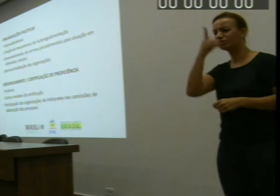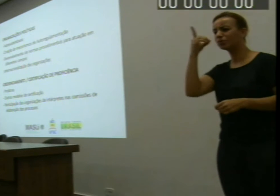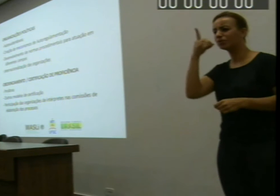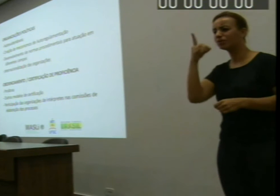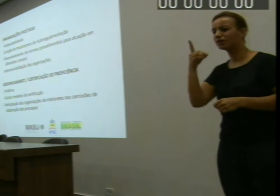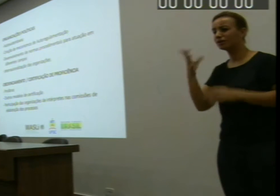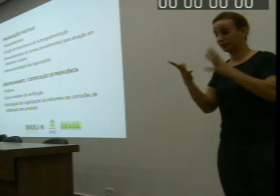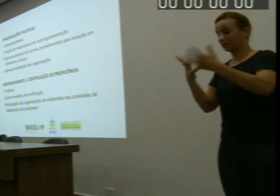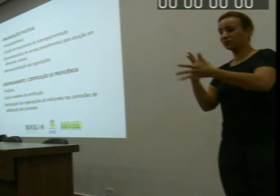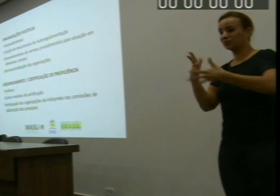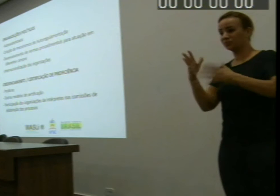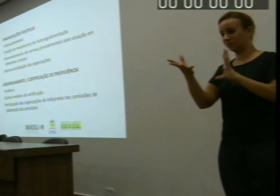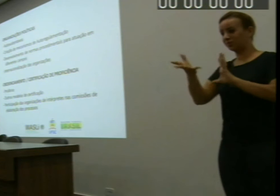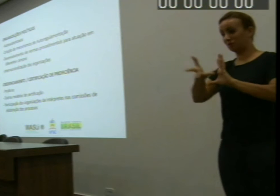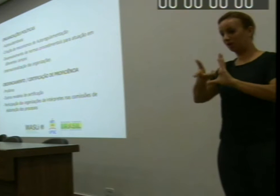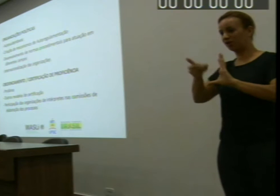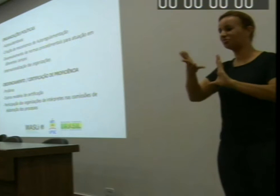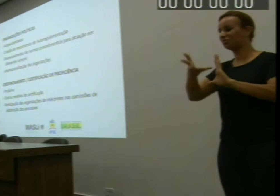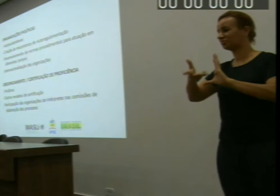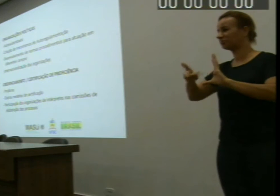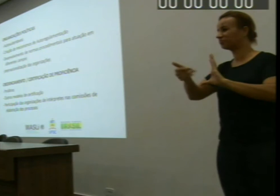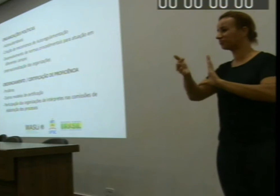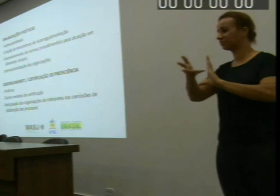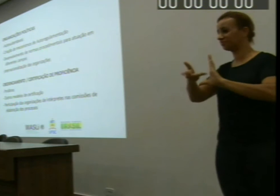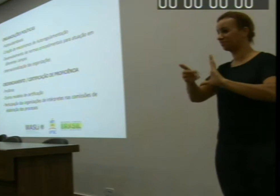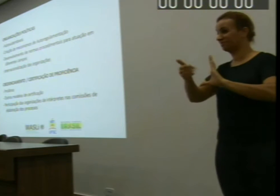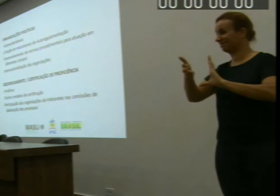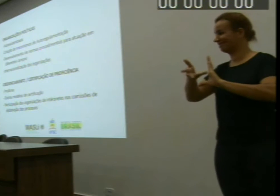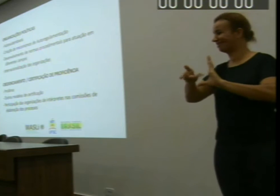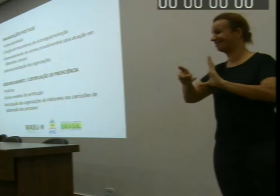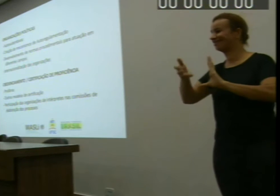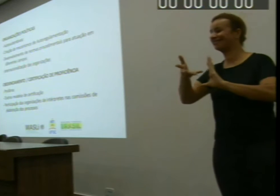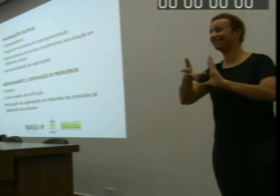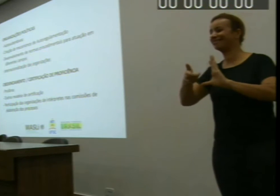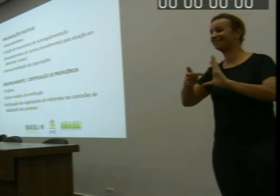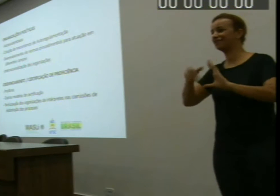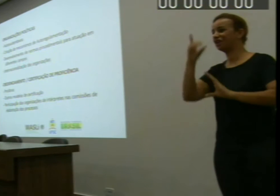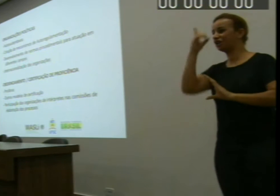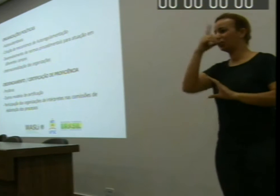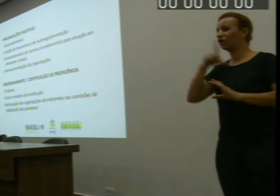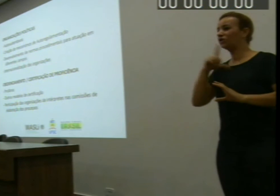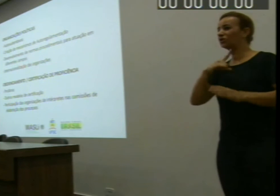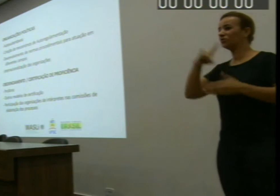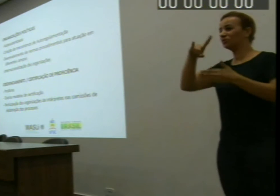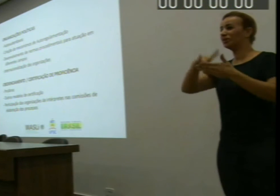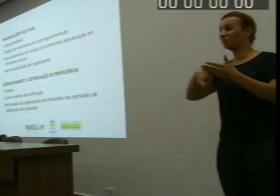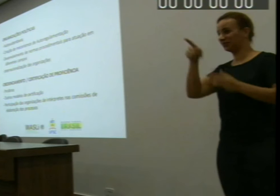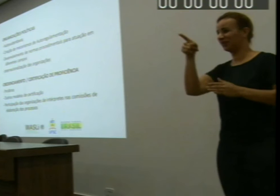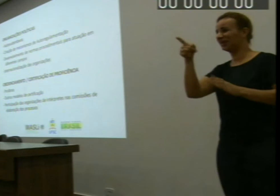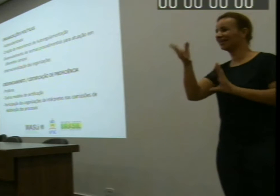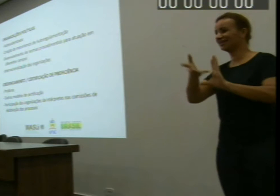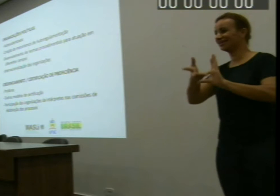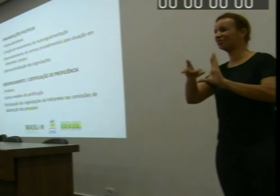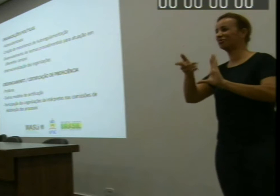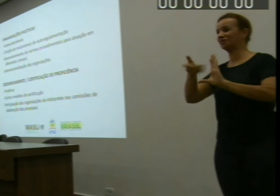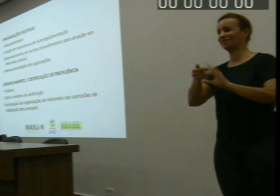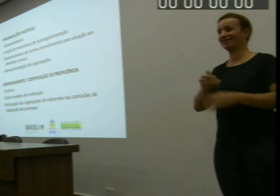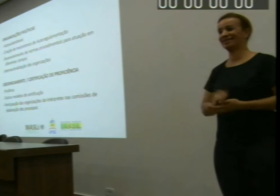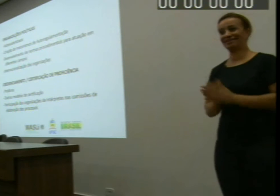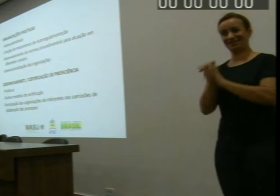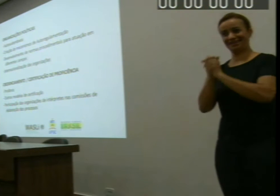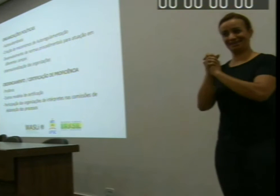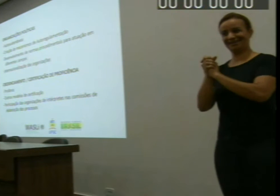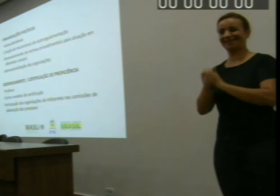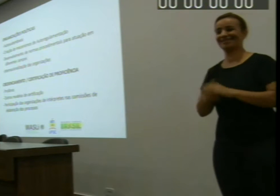domingo tem pró libras começam a a as provas do Pr libras boa sorte para quem tá tá inscrito né